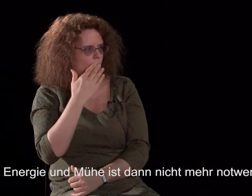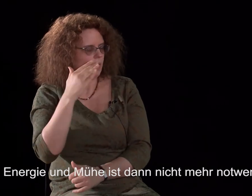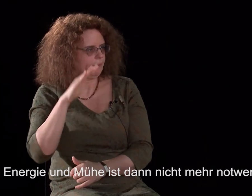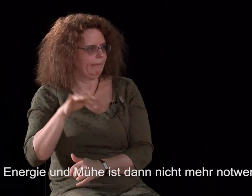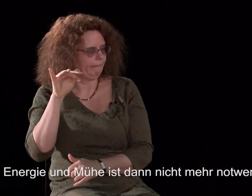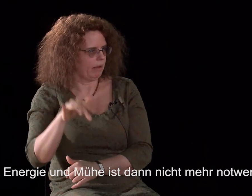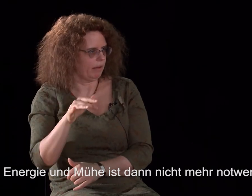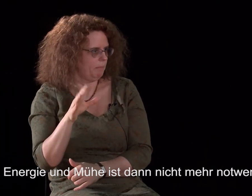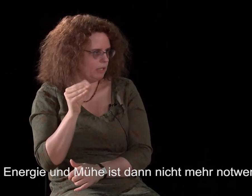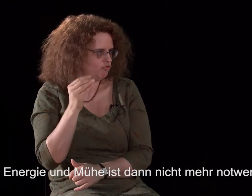ist dann gar nicht mehr notwendig.